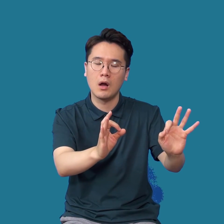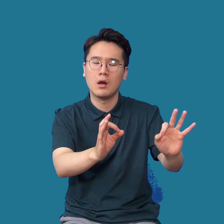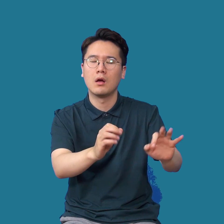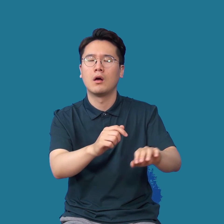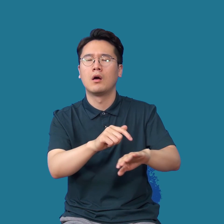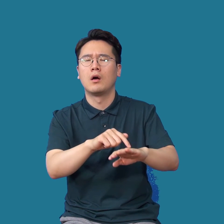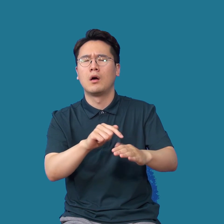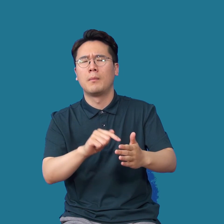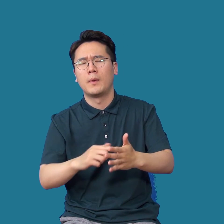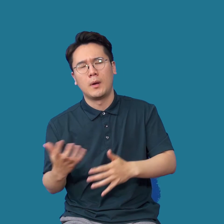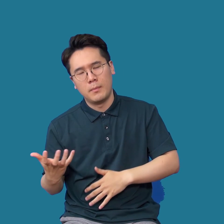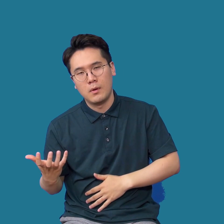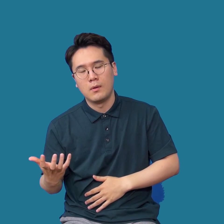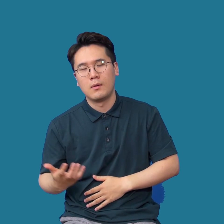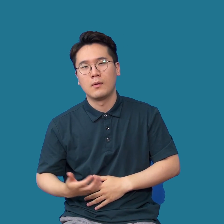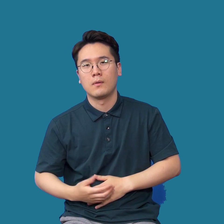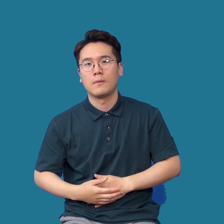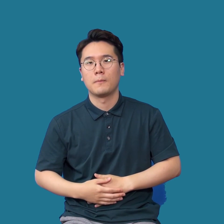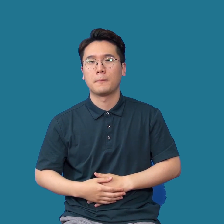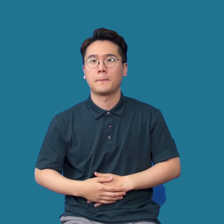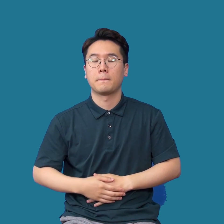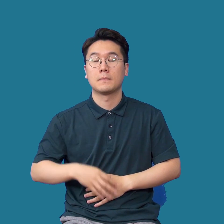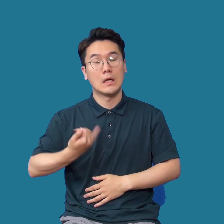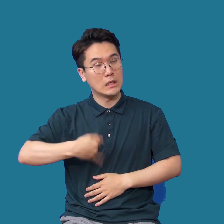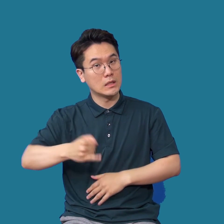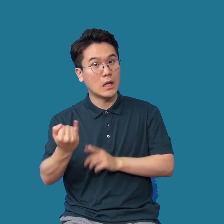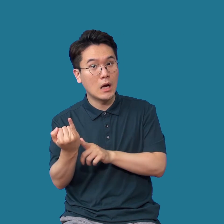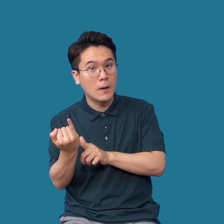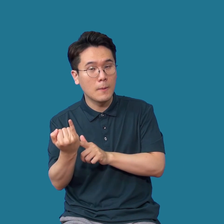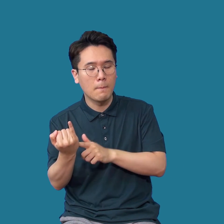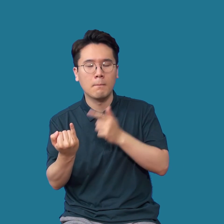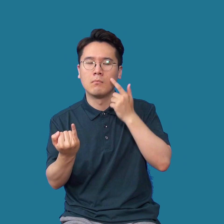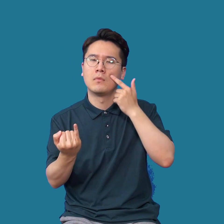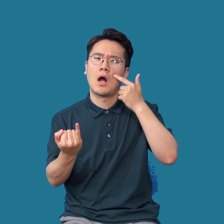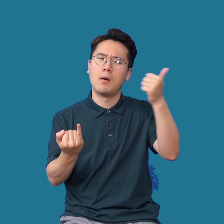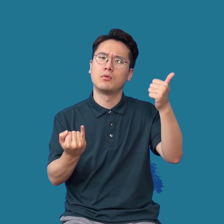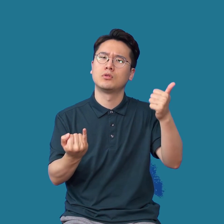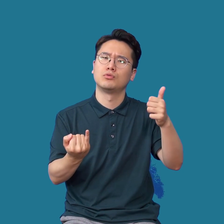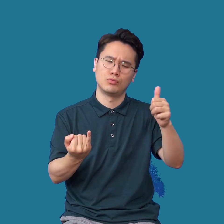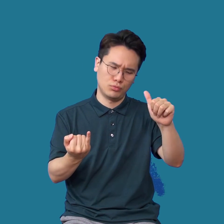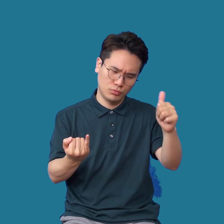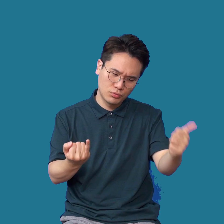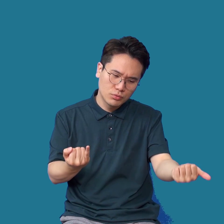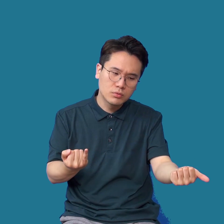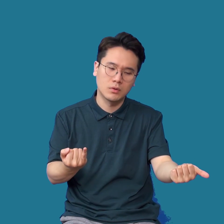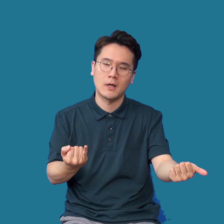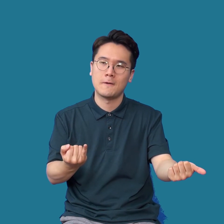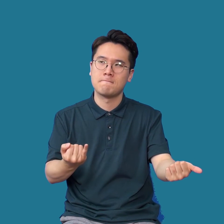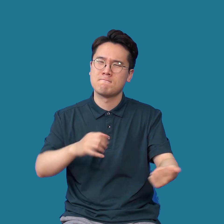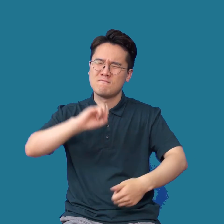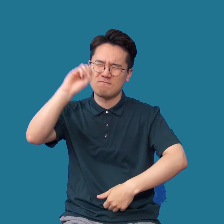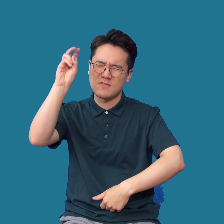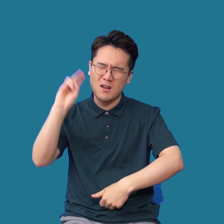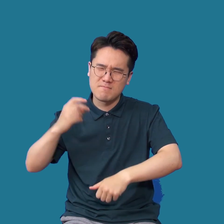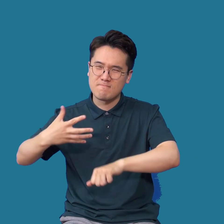그래도 그 딸은 아버지의 죽음을 갑자기 분 돌풍 탓으로 돌리지